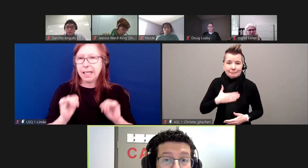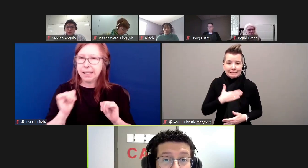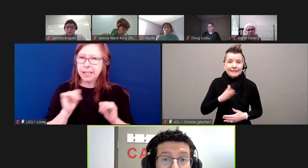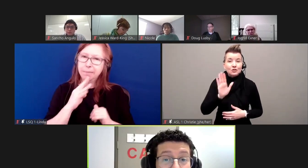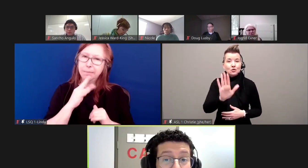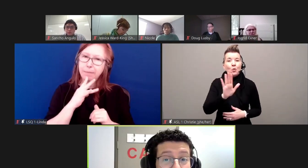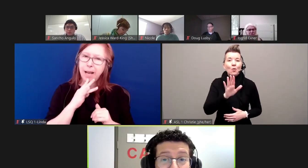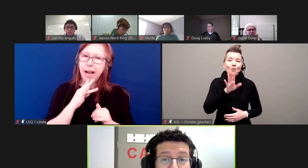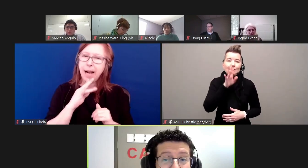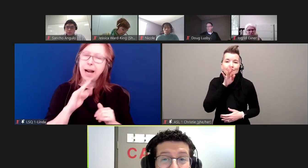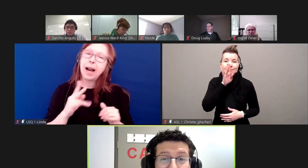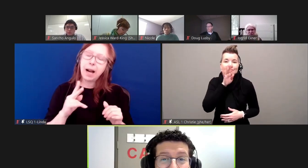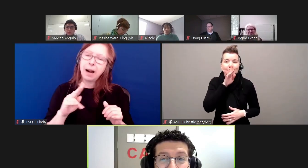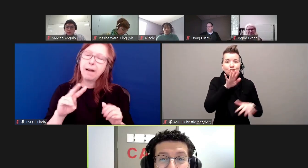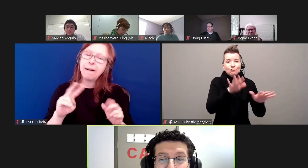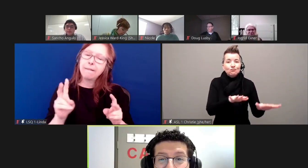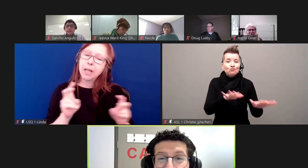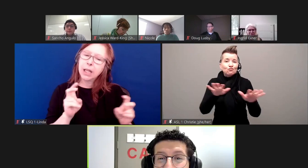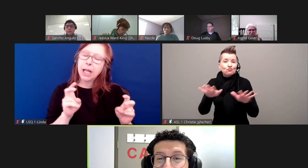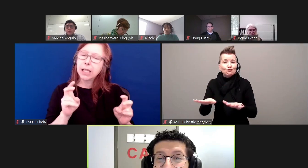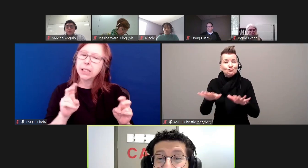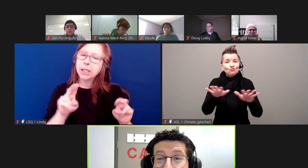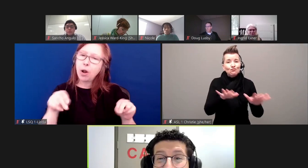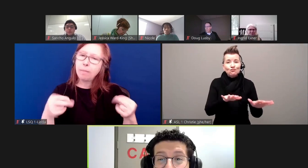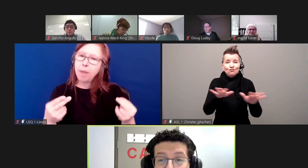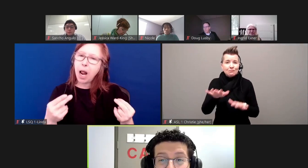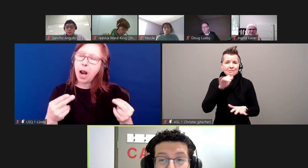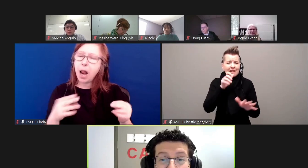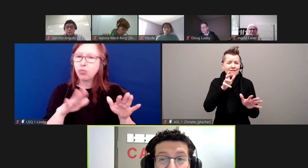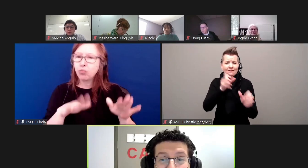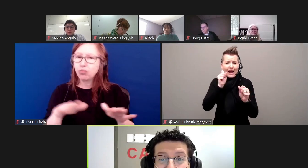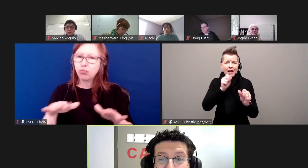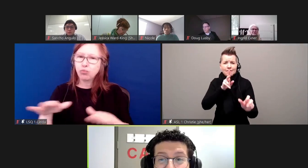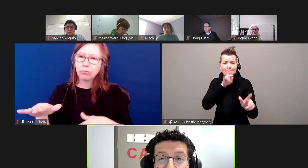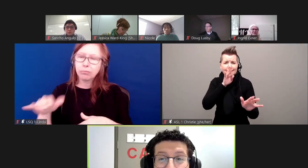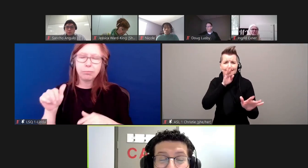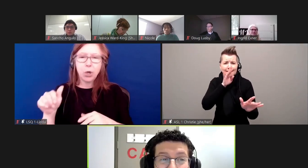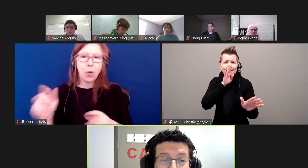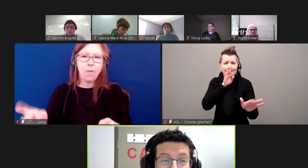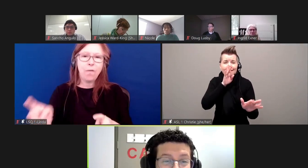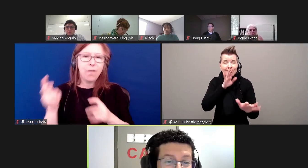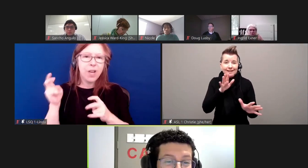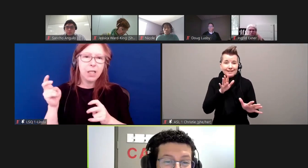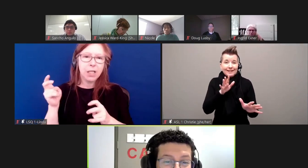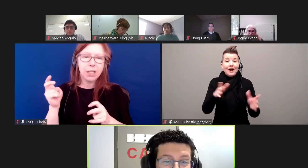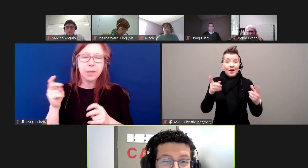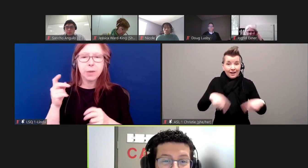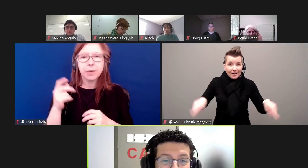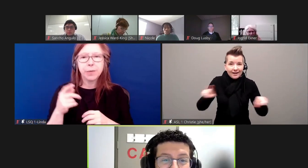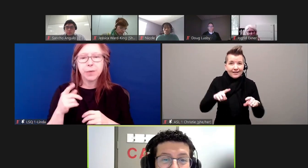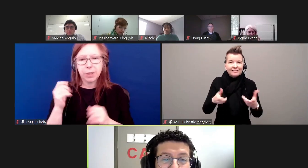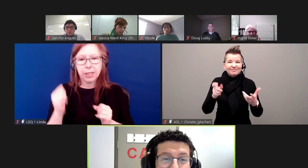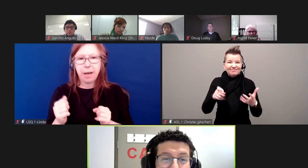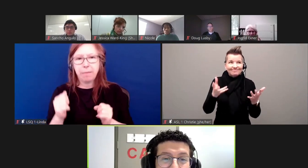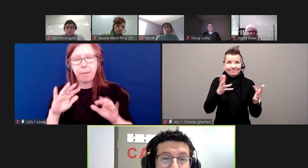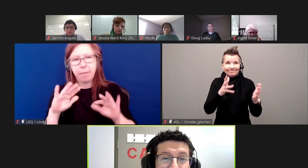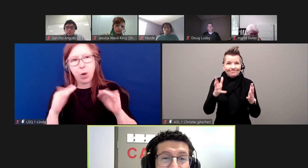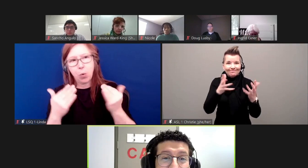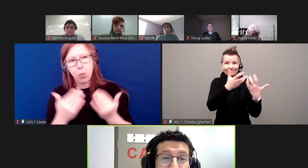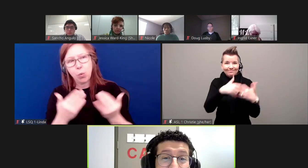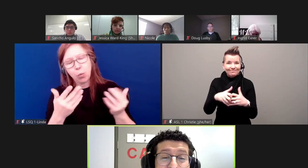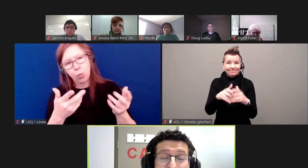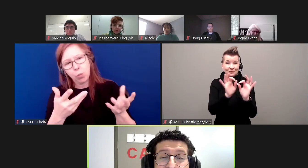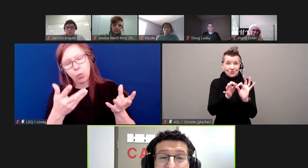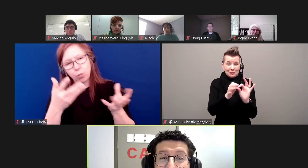un rythme régulier et modéré, pas trop vite, afin qu'ils puissent saisir tout ce qui est